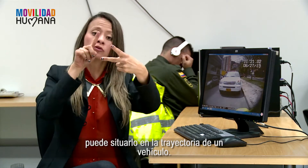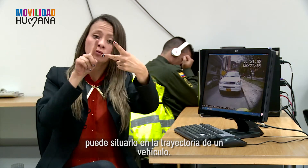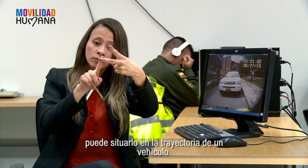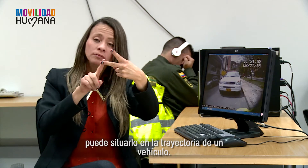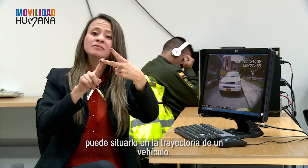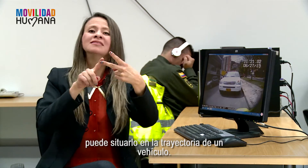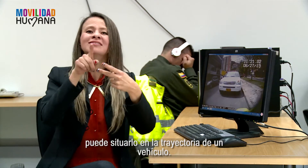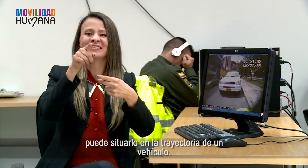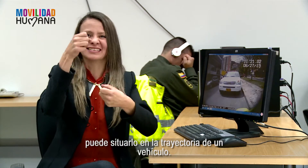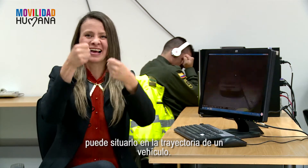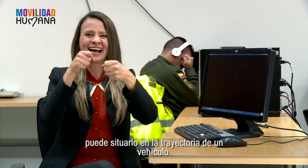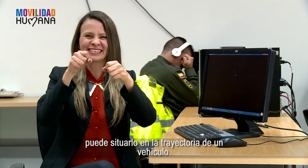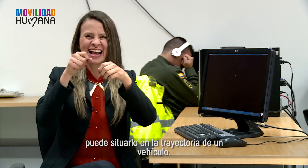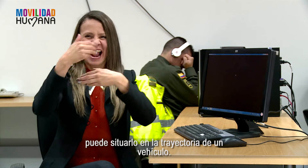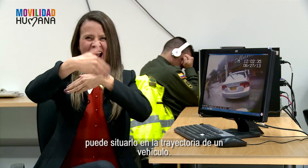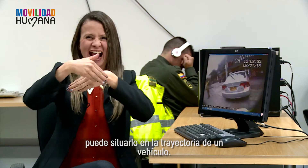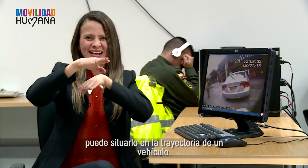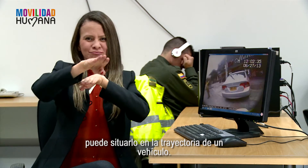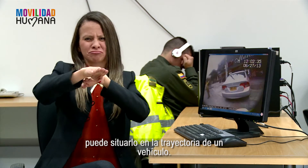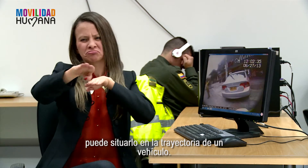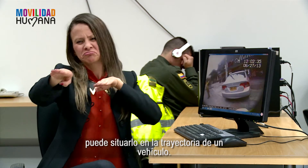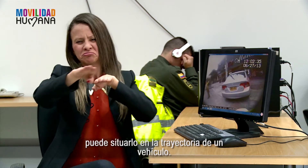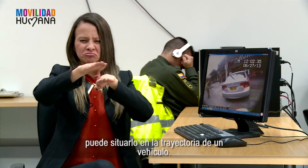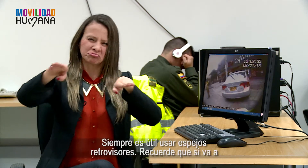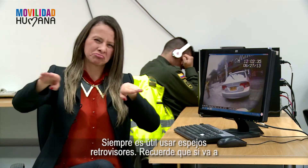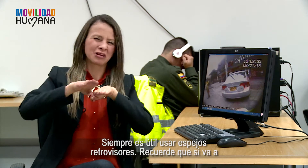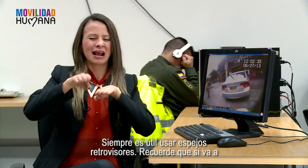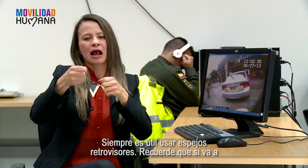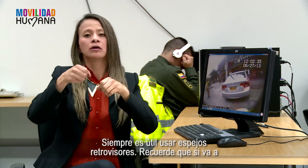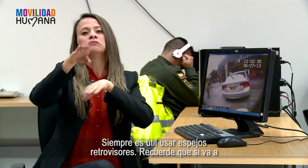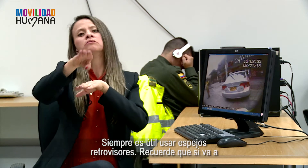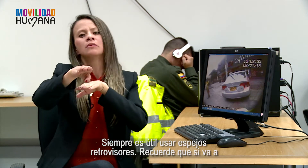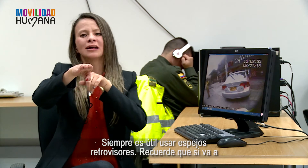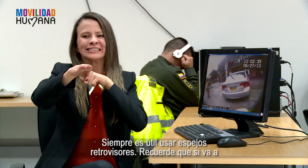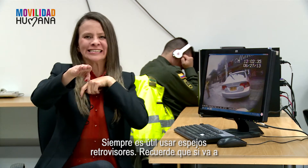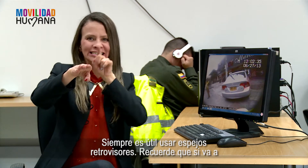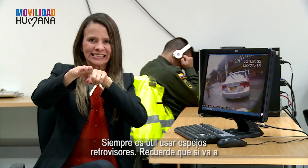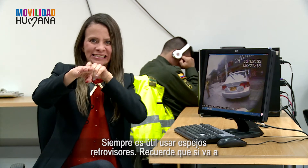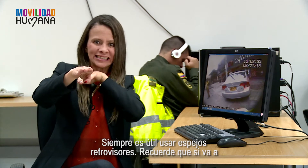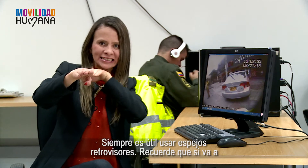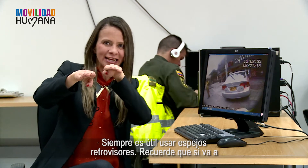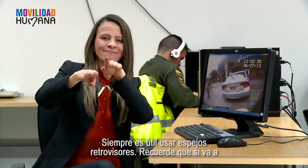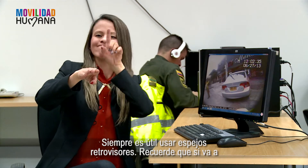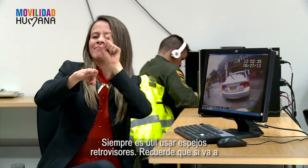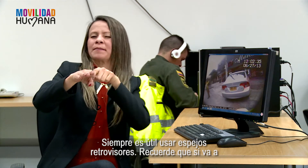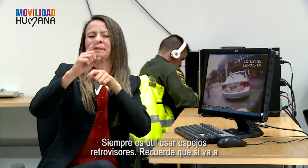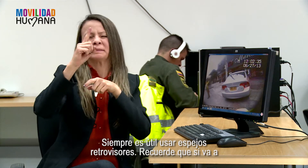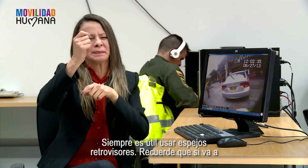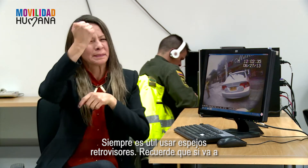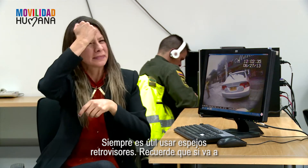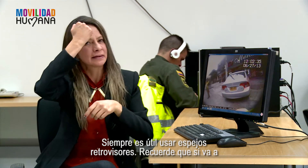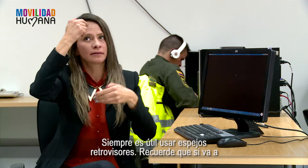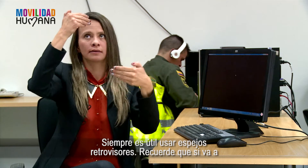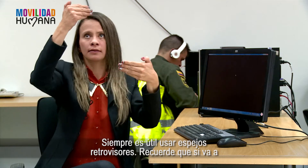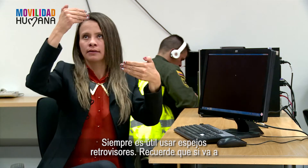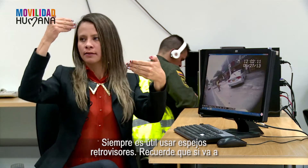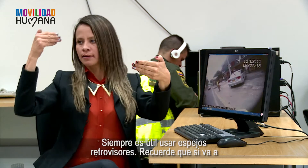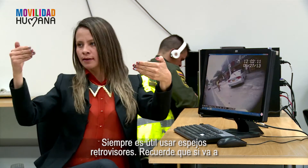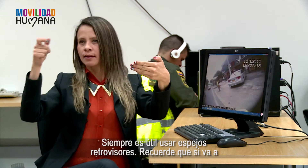situarlo en la trayectoria de un vehículo. Siempre es útil usar espejos retrovisores. Recuerde que si va a